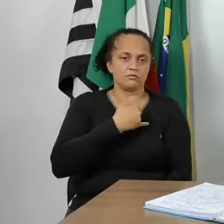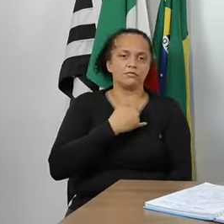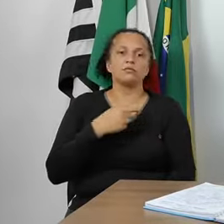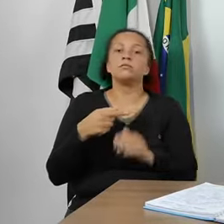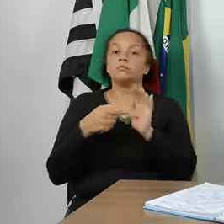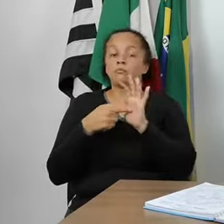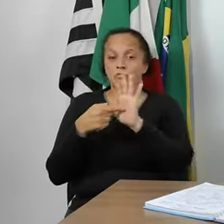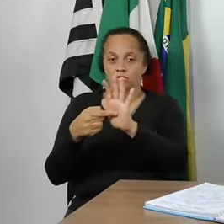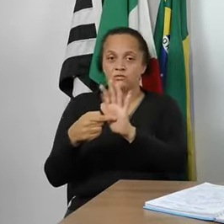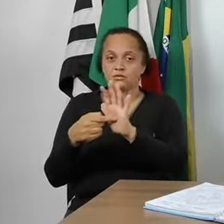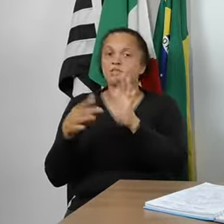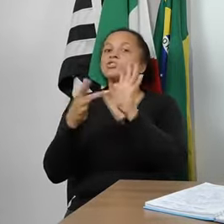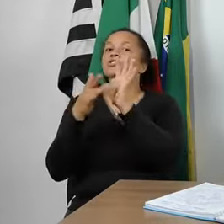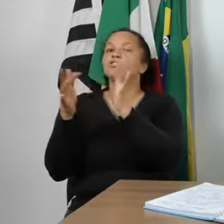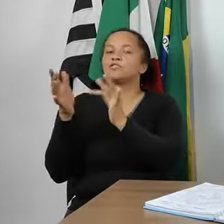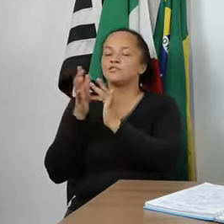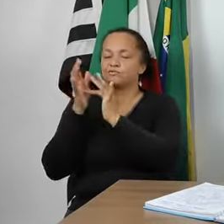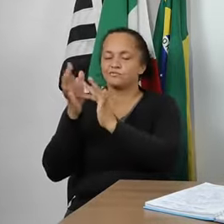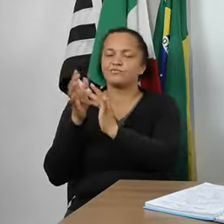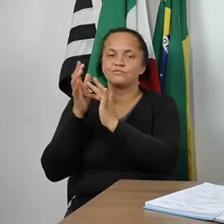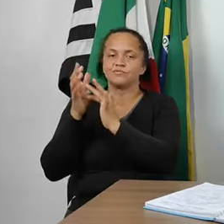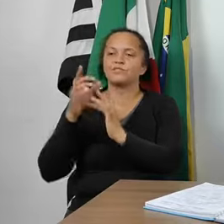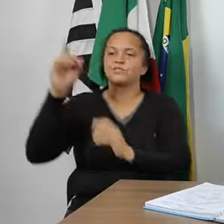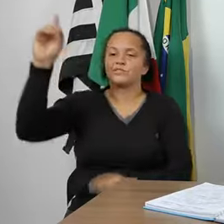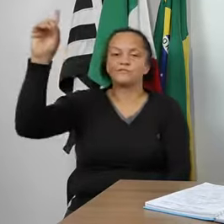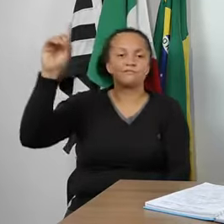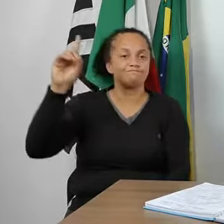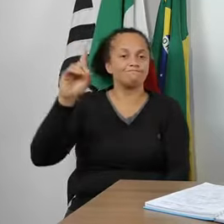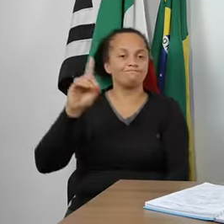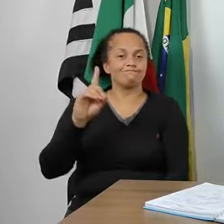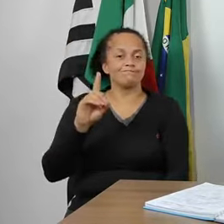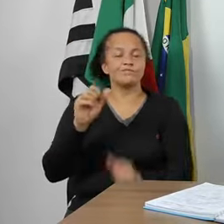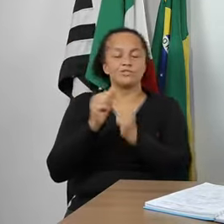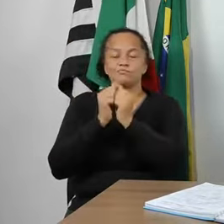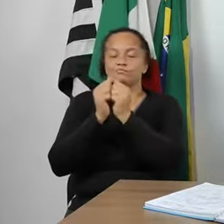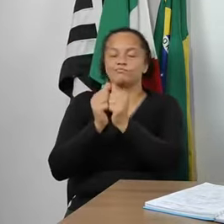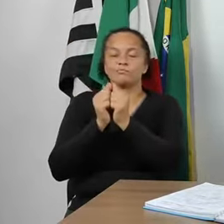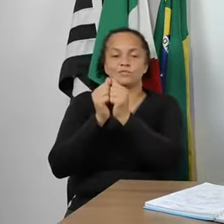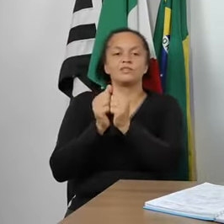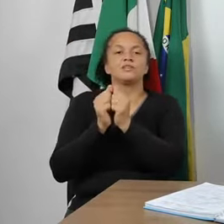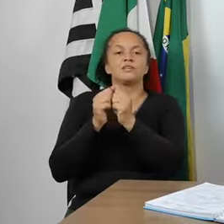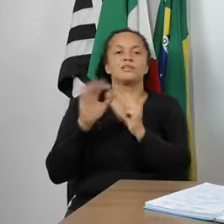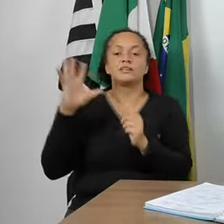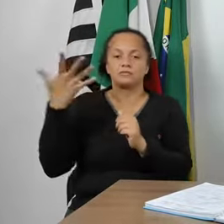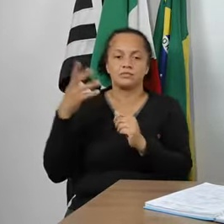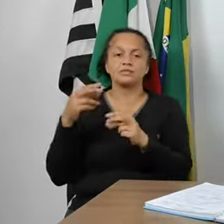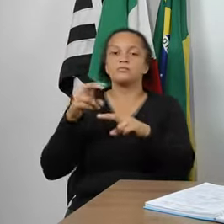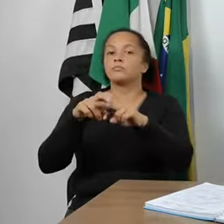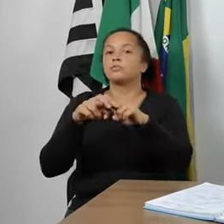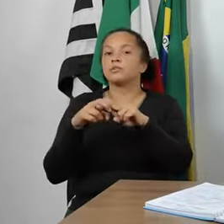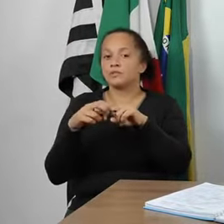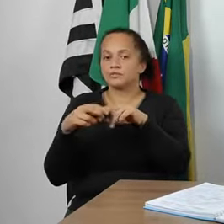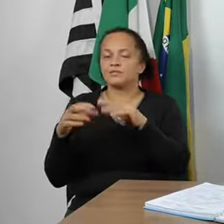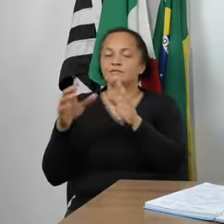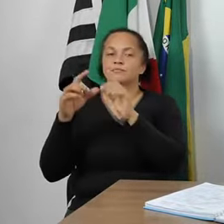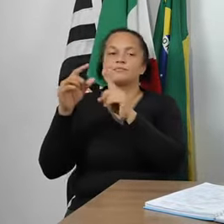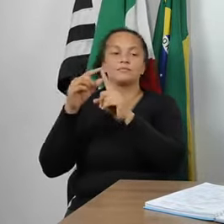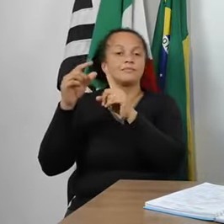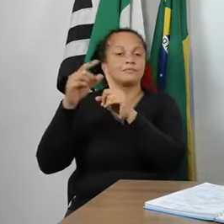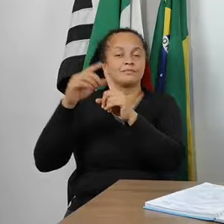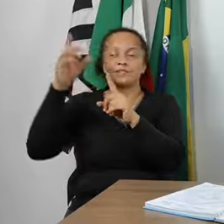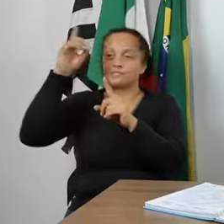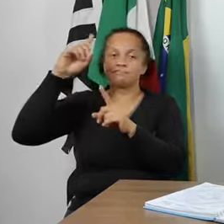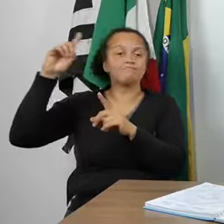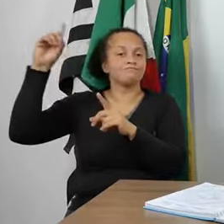se fez carne e habitou entre nós, e tudo que foi feito foi por meio da palavra, foi por meio desse Verbo glorioso